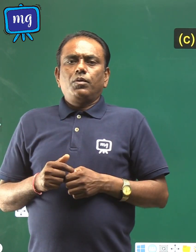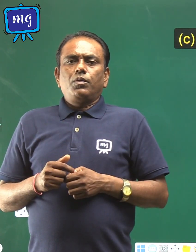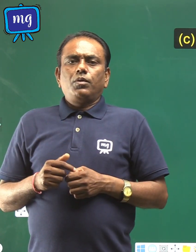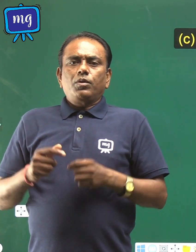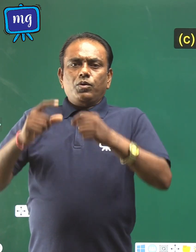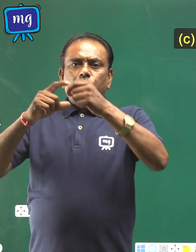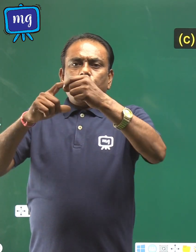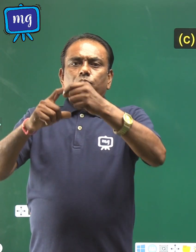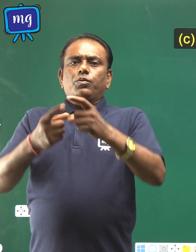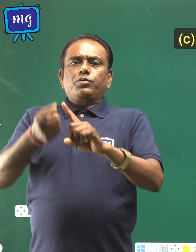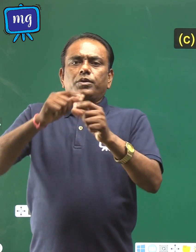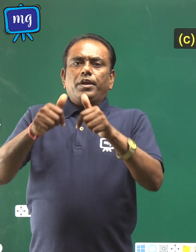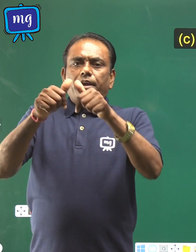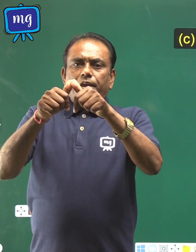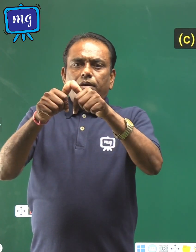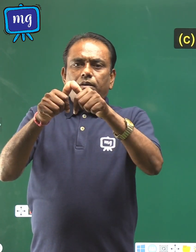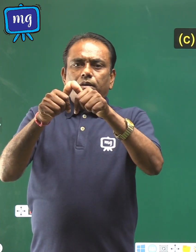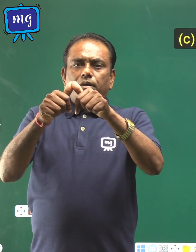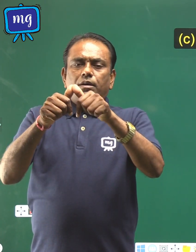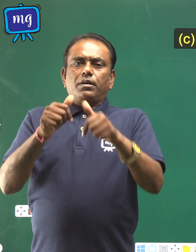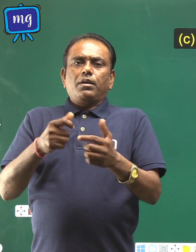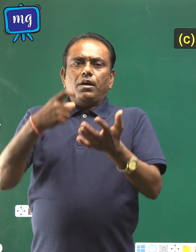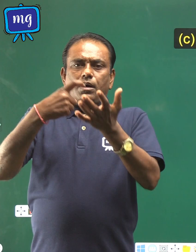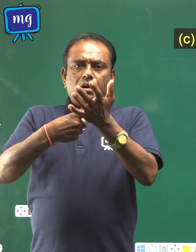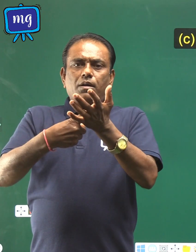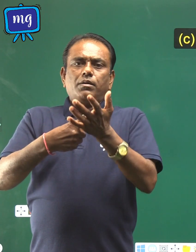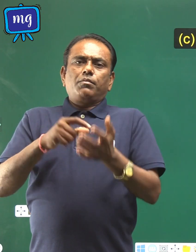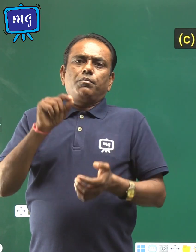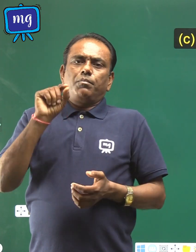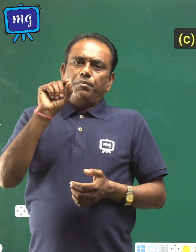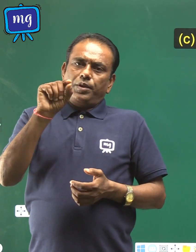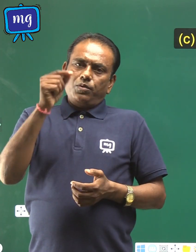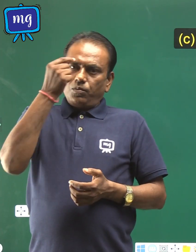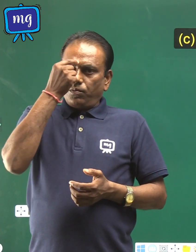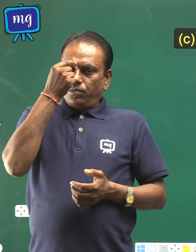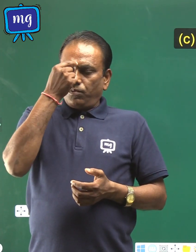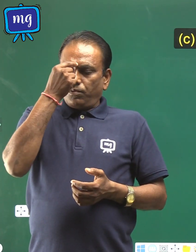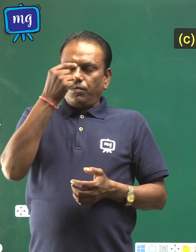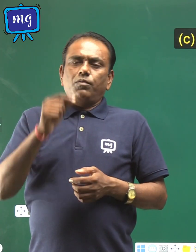और Q से एक चाप भरा R बिंदु पर।